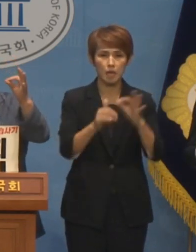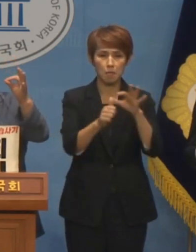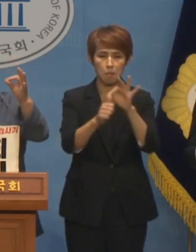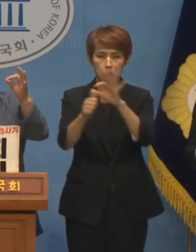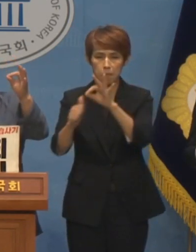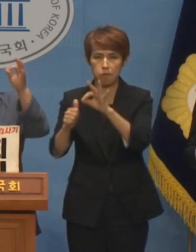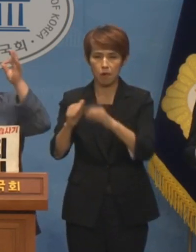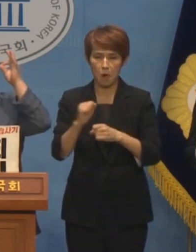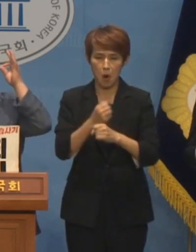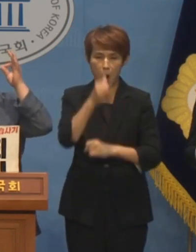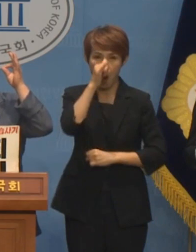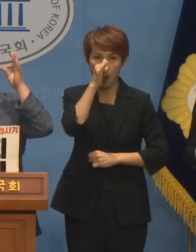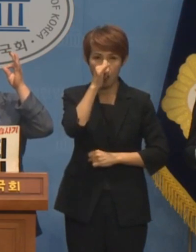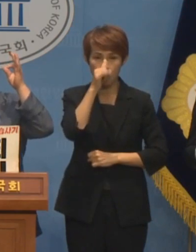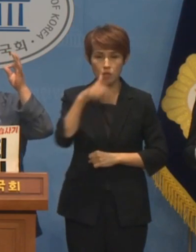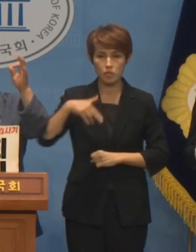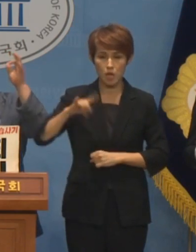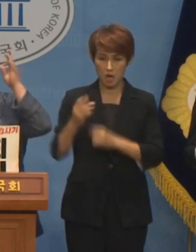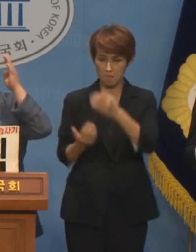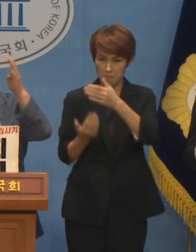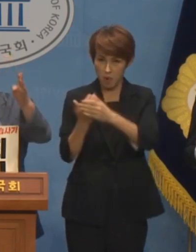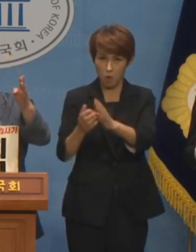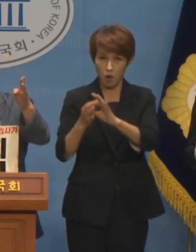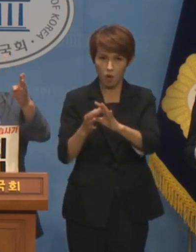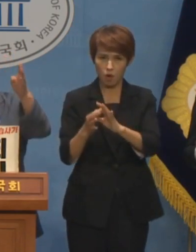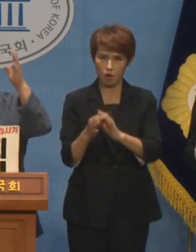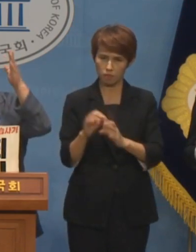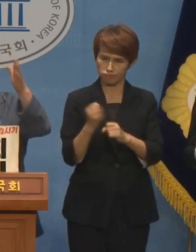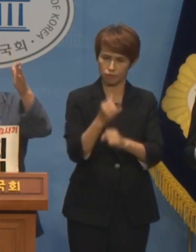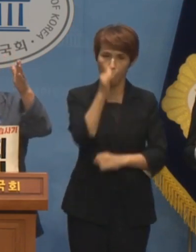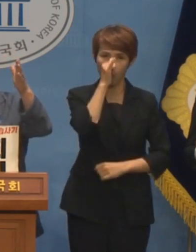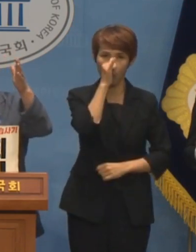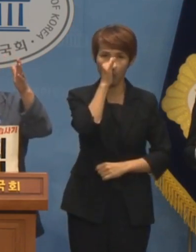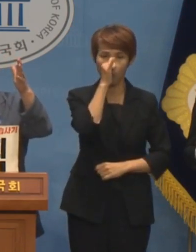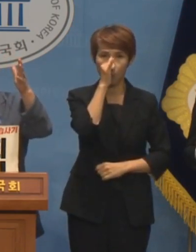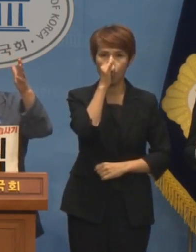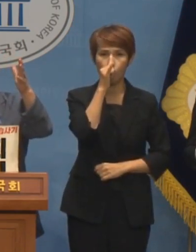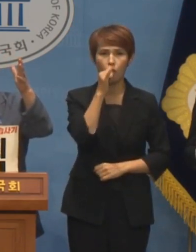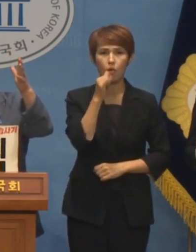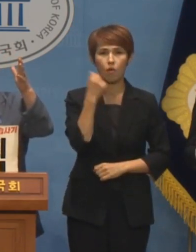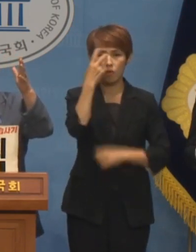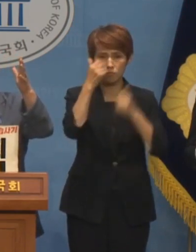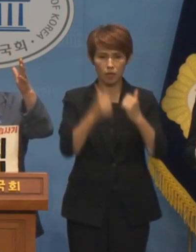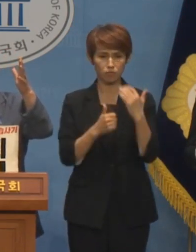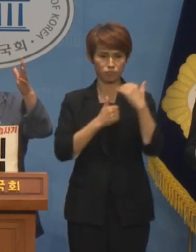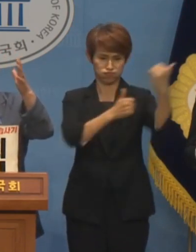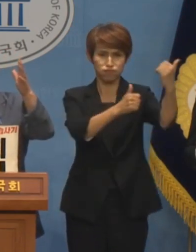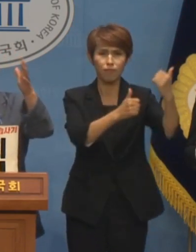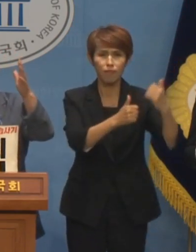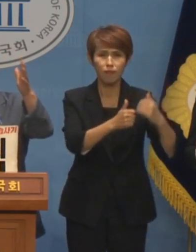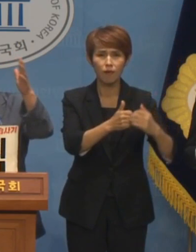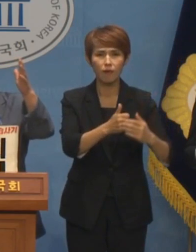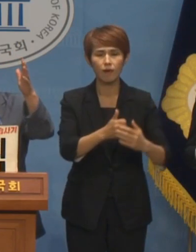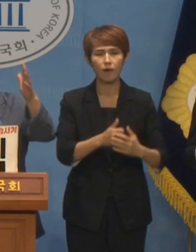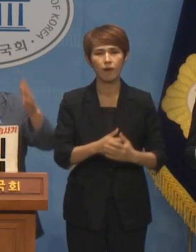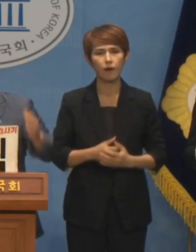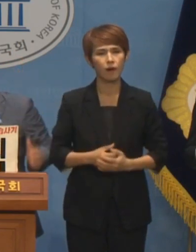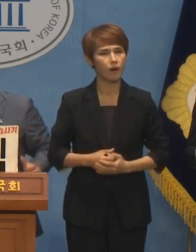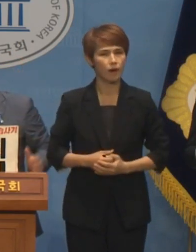조작, 그러더니 최상병 사건도 왜곡시키는 조작 의혹, 그런데 이제는 아련을 소환으로